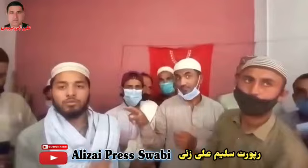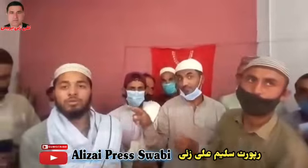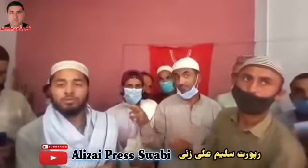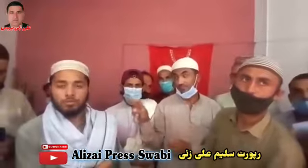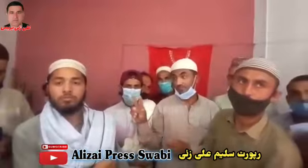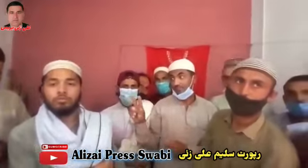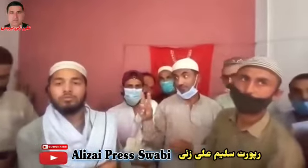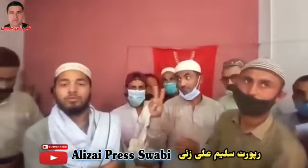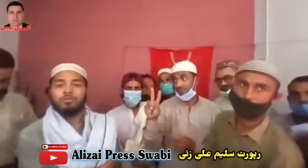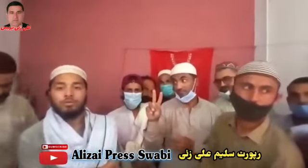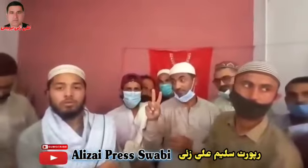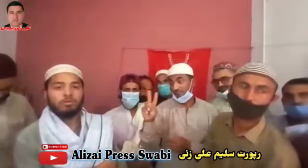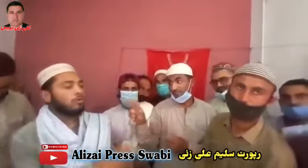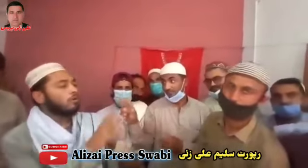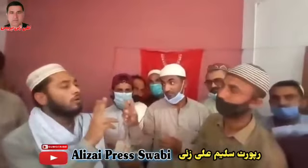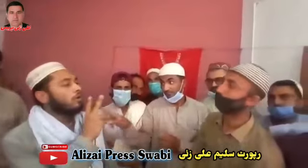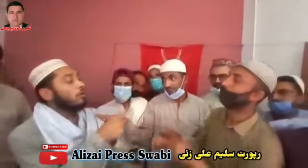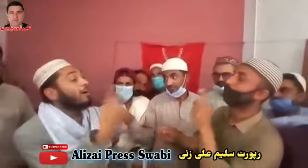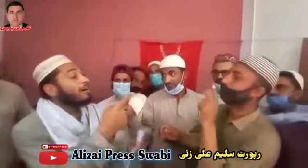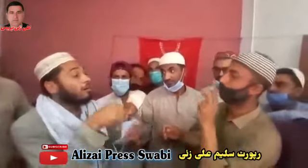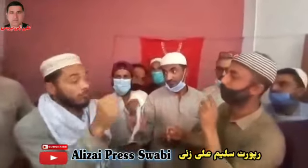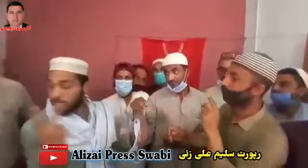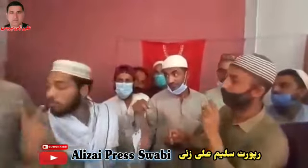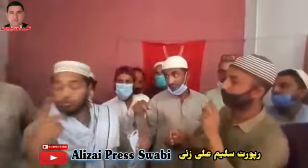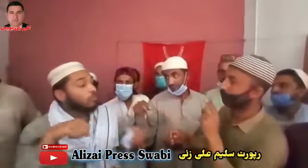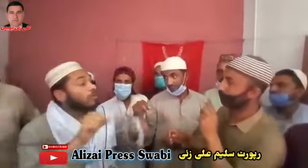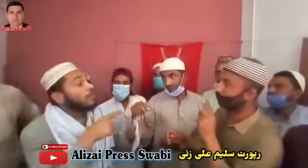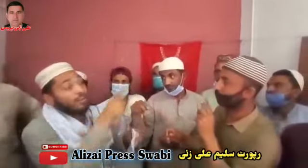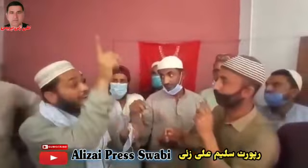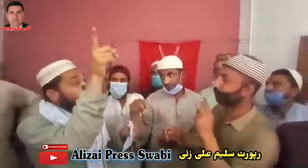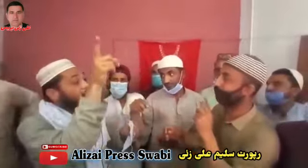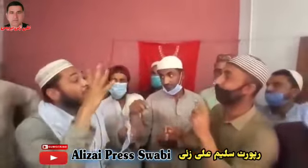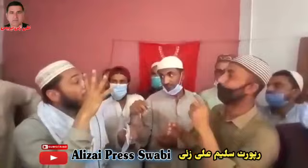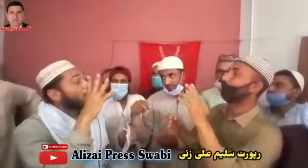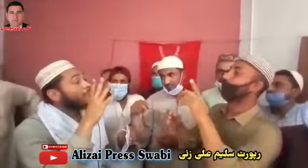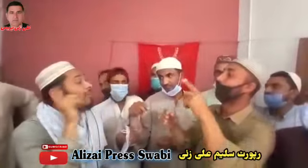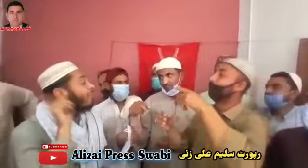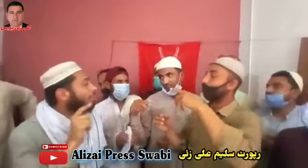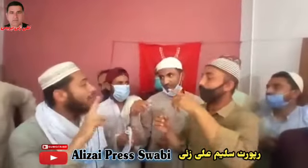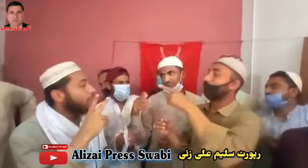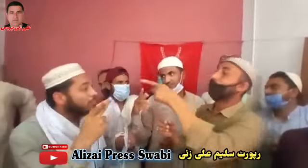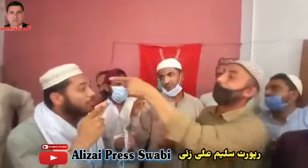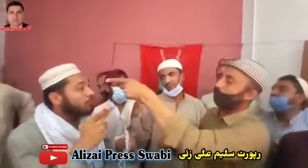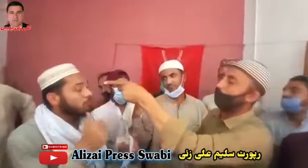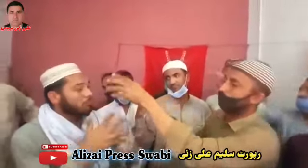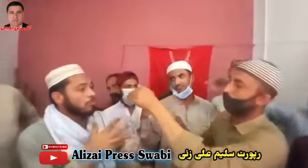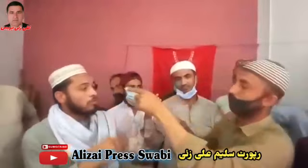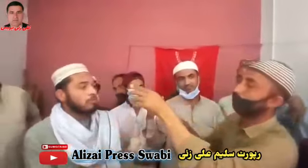په دې عشر زکات کې د دې یتیمانانو او د دې خلکو دغه نه باقاعده تاسو له دارې نه ما ته وښوده، درخواستونه هم درکړي